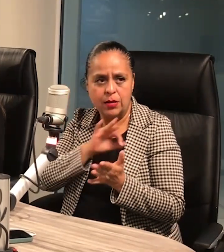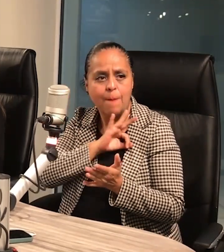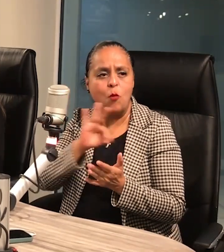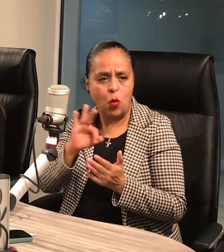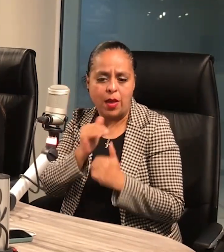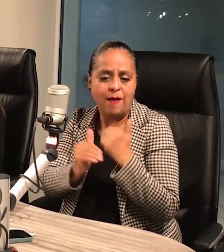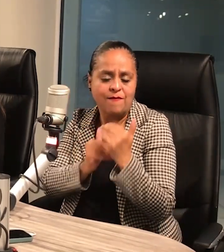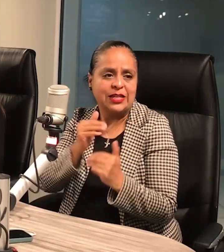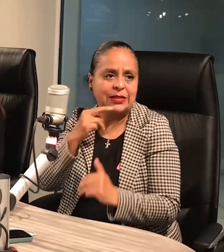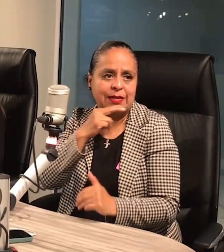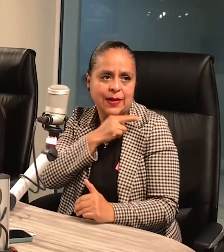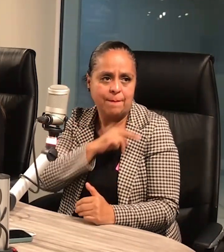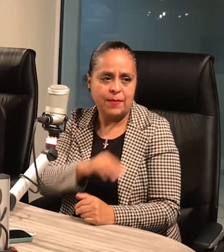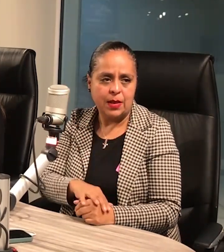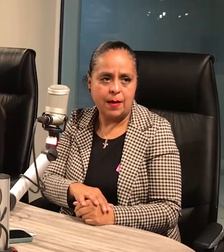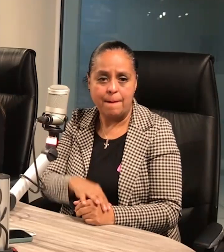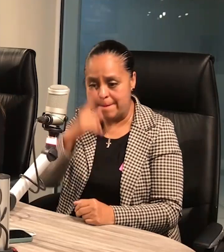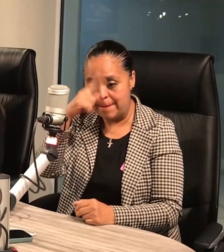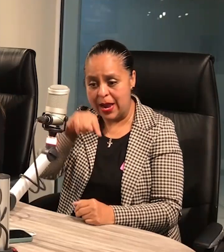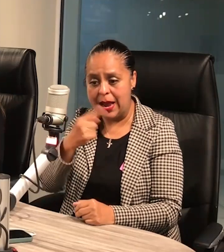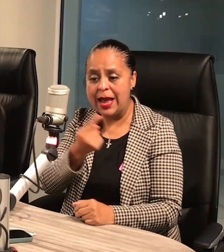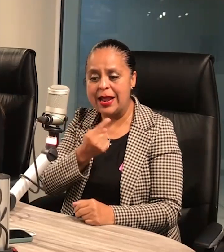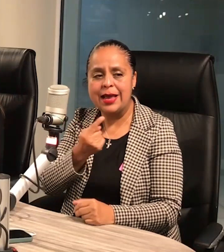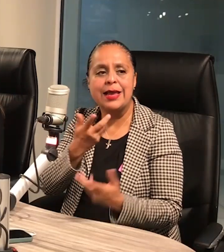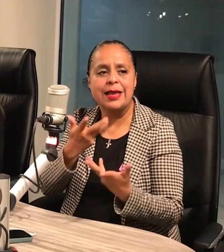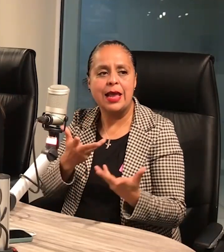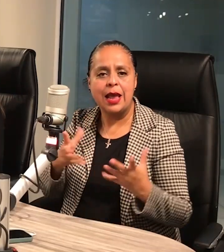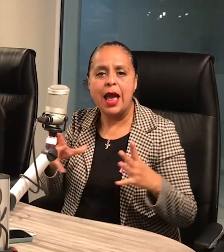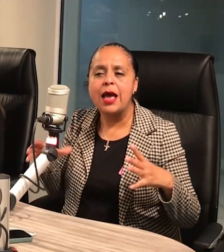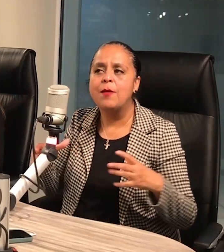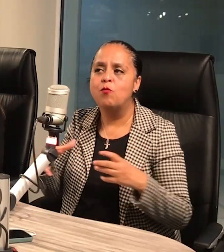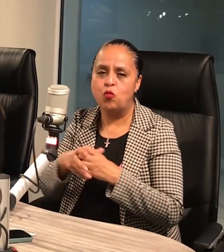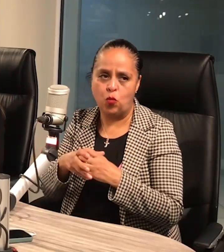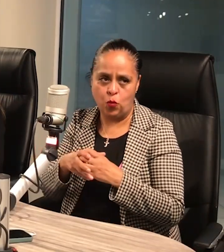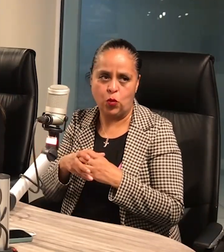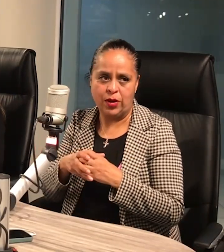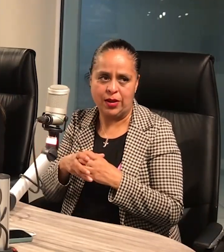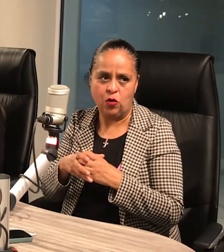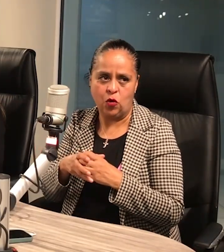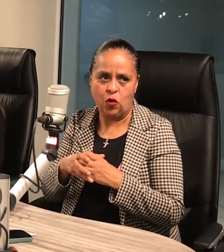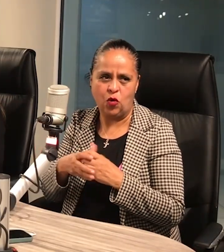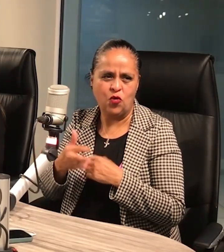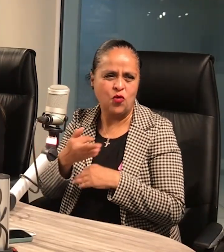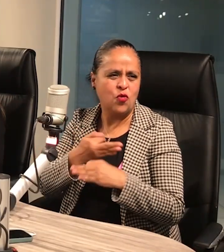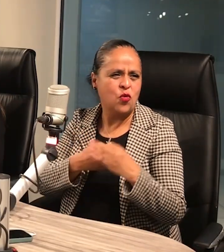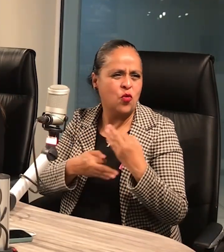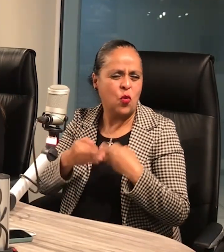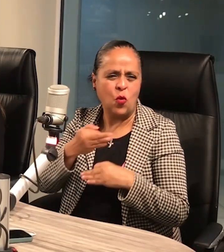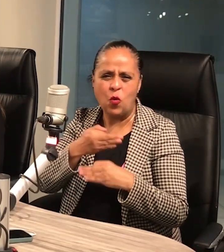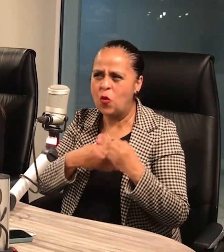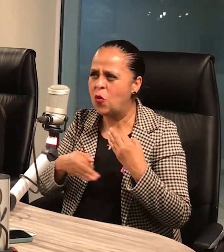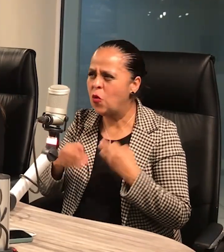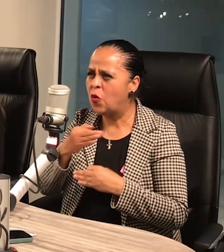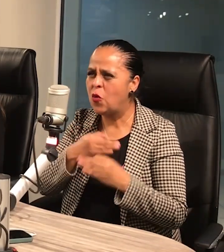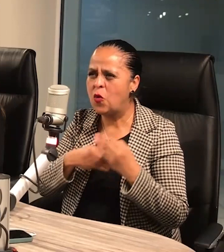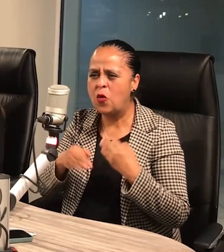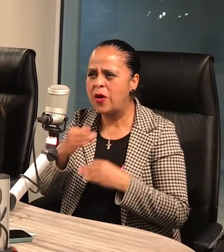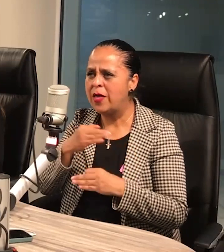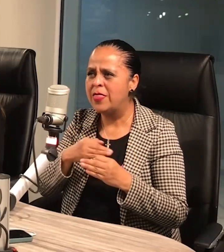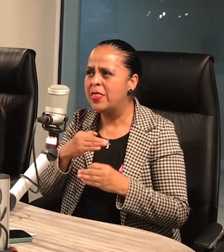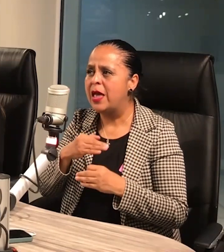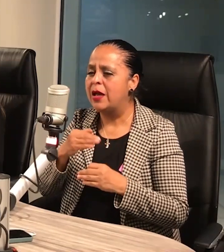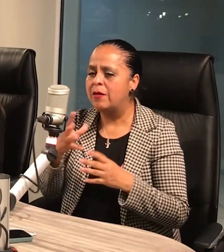avanzar bastante para que sea armónico todas las partes, y poder tener